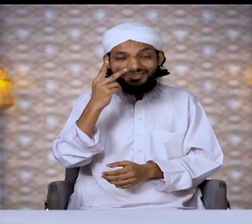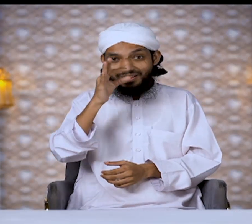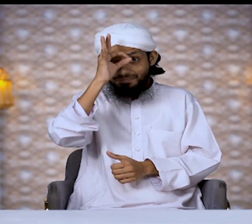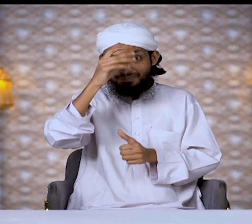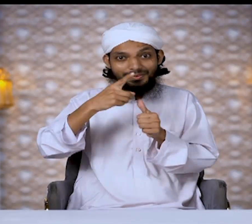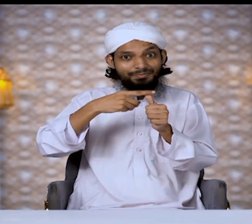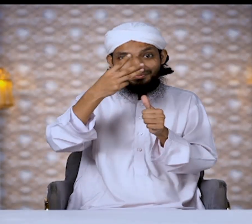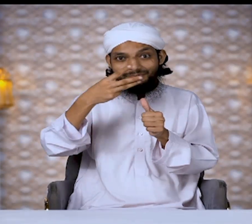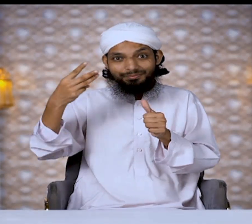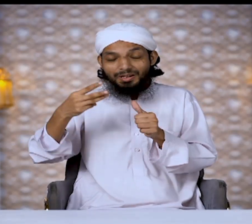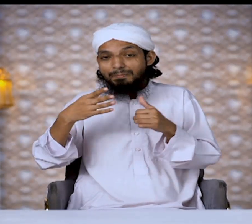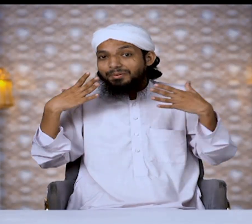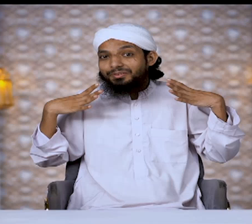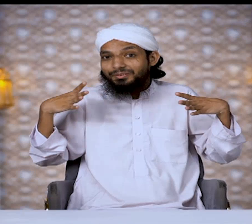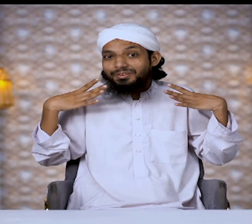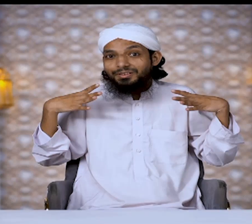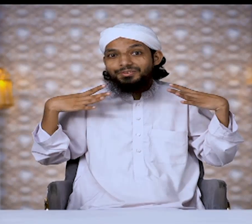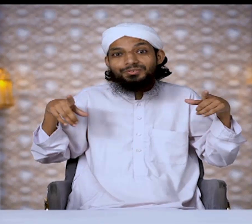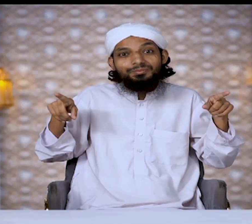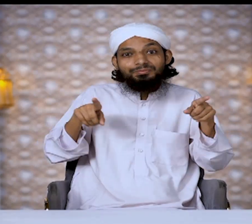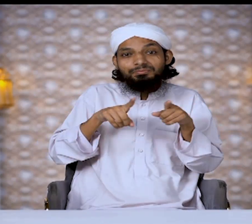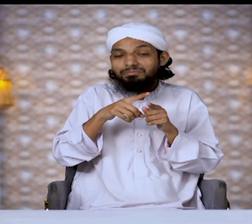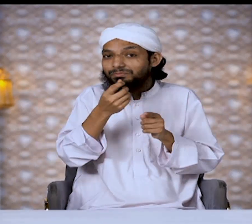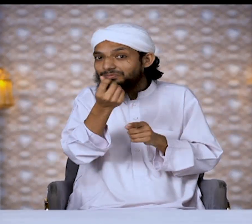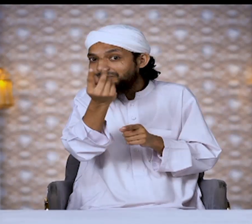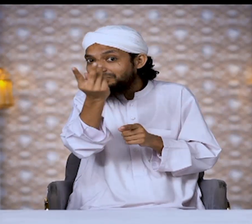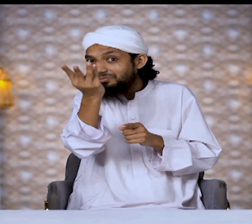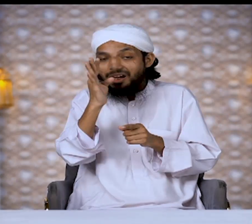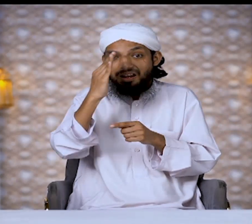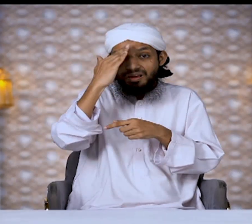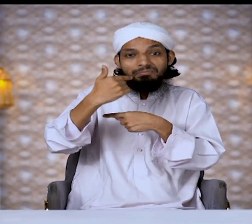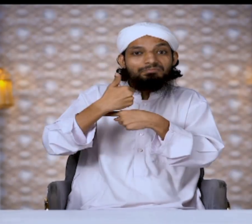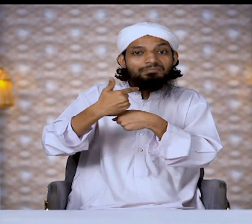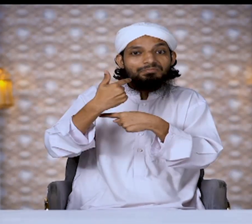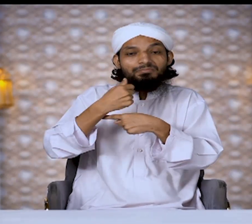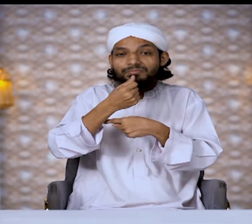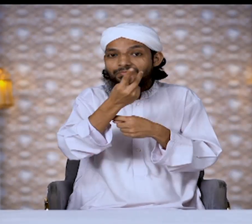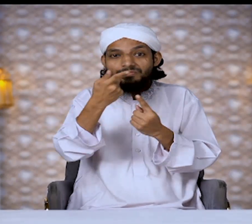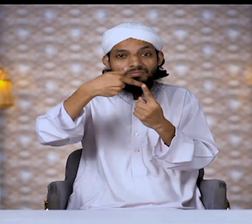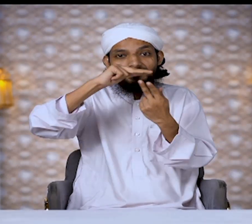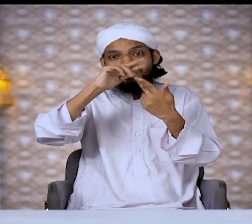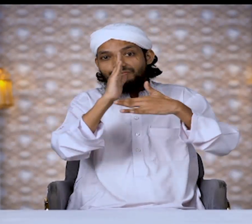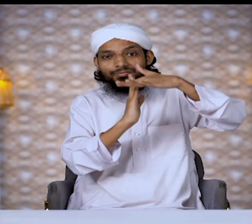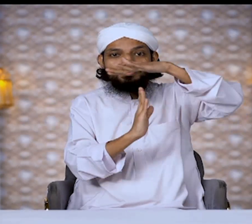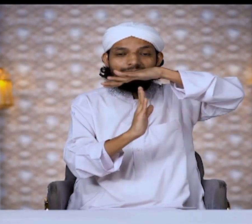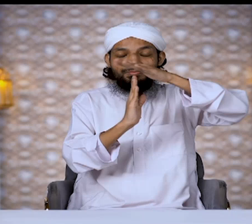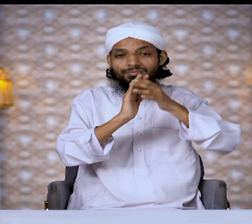حضرت رحمۃ اللہ علیہ نے کس قدر محنت کے ساتھ مختلف علوم و فنون میں مہارت حاصل کی اور پھر اسلاف کرام رحمۃ اللہ